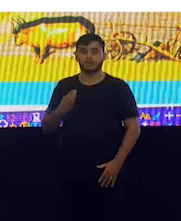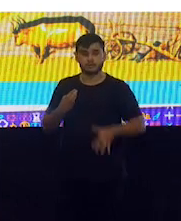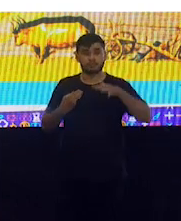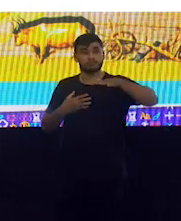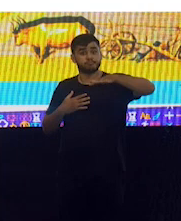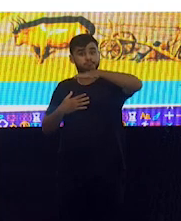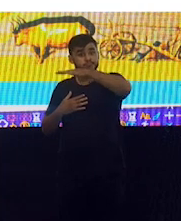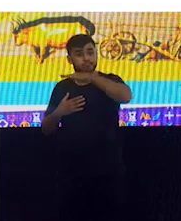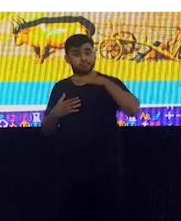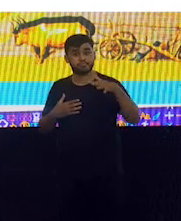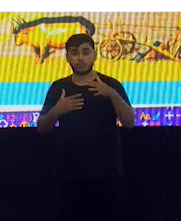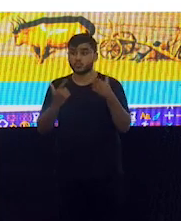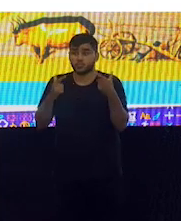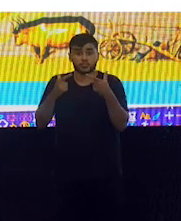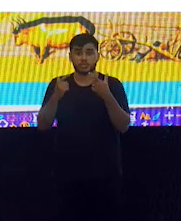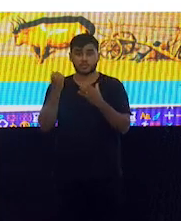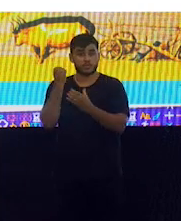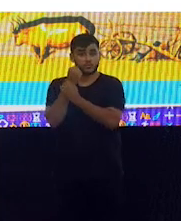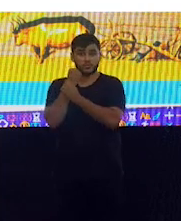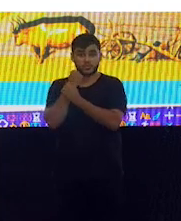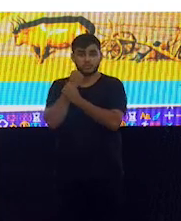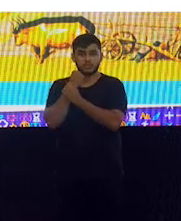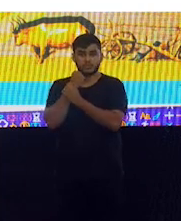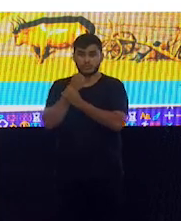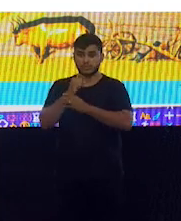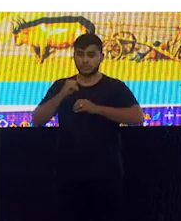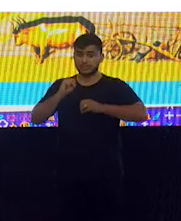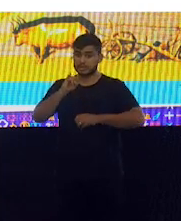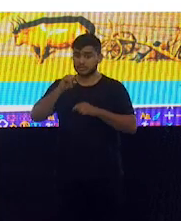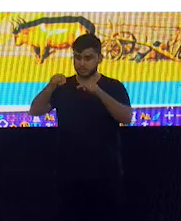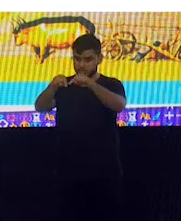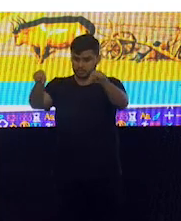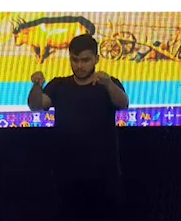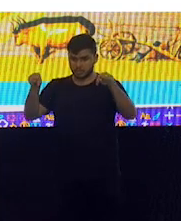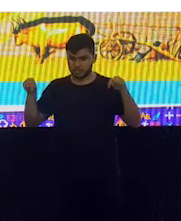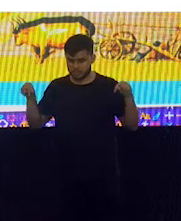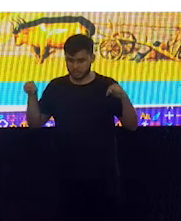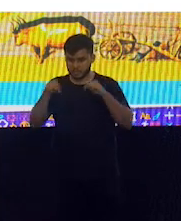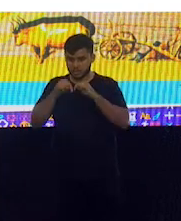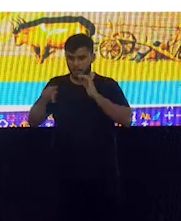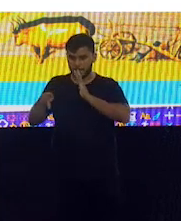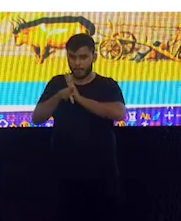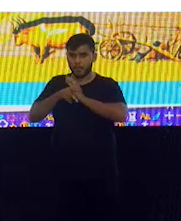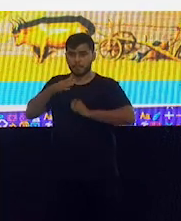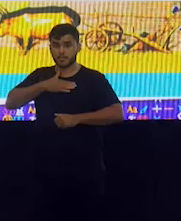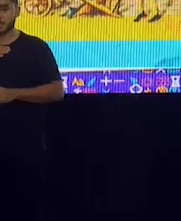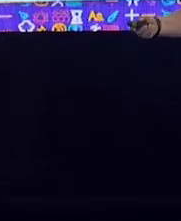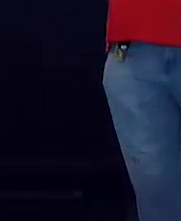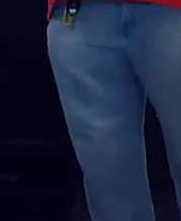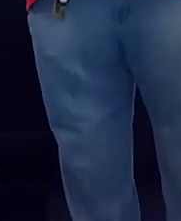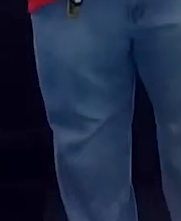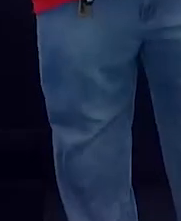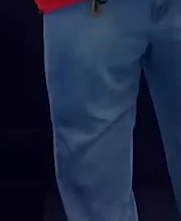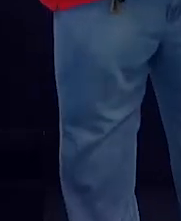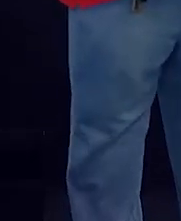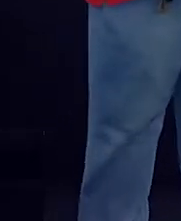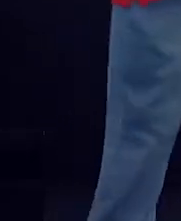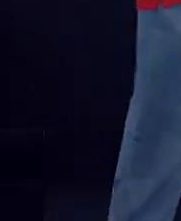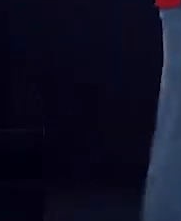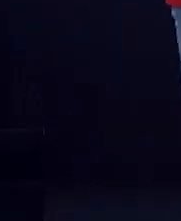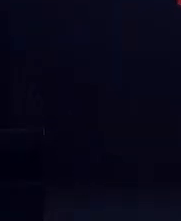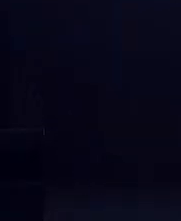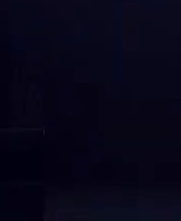era um ambiente inseguro. Sair do feudo e sair da proteção do senhor feudal muitas